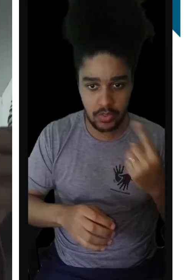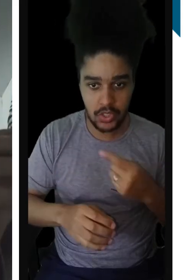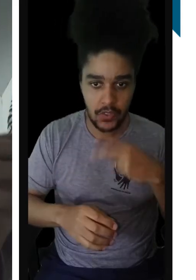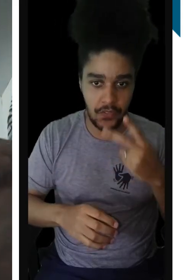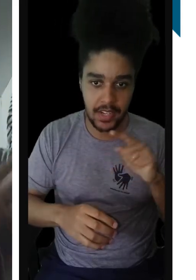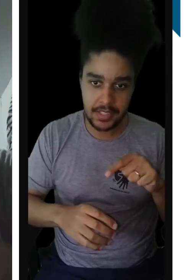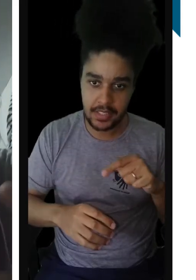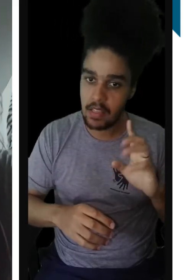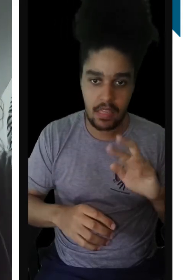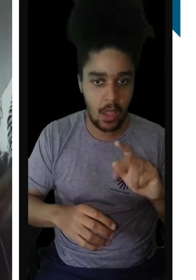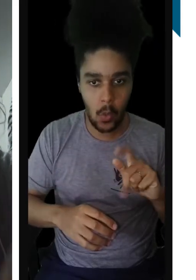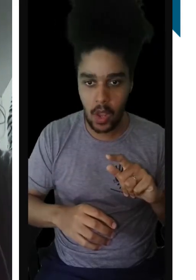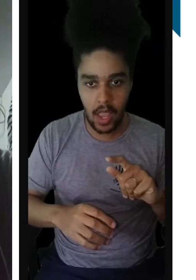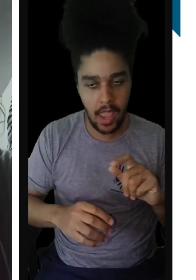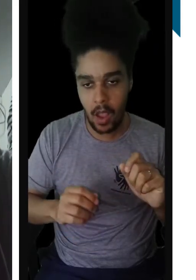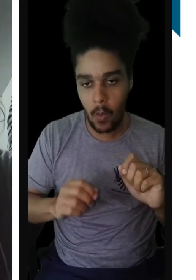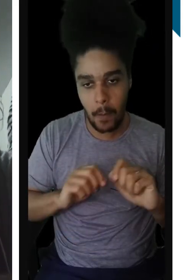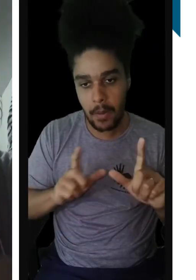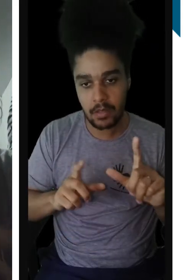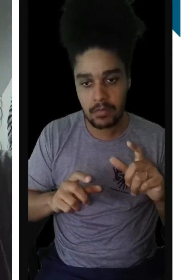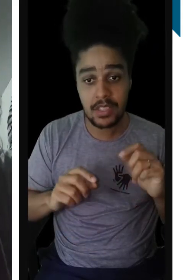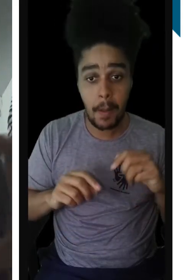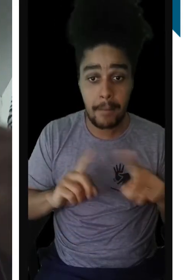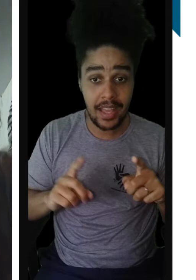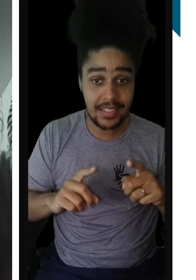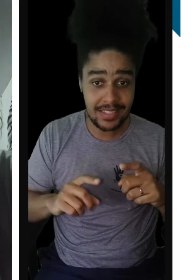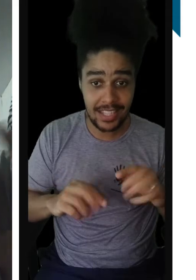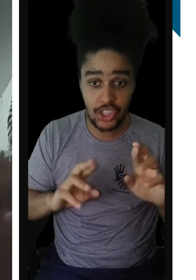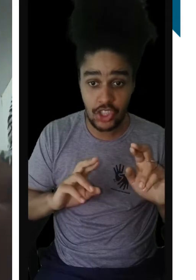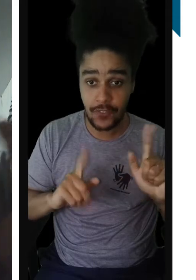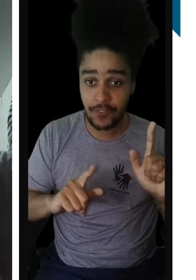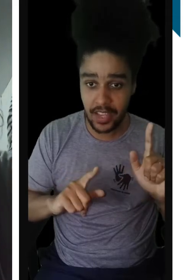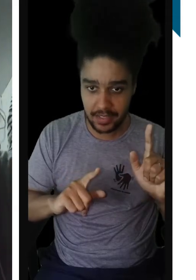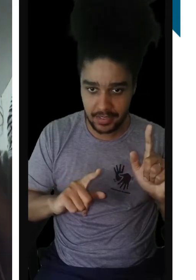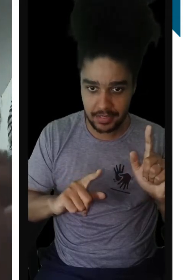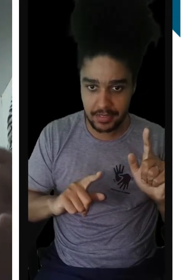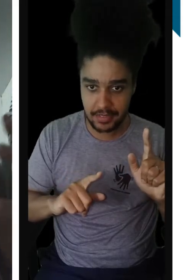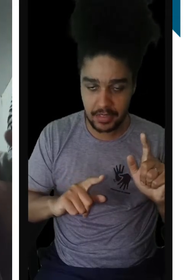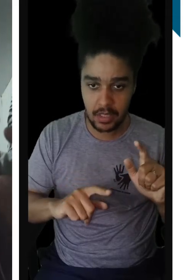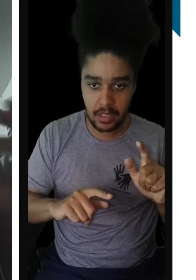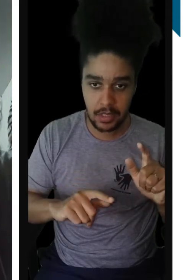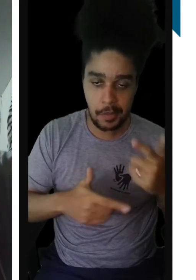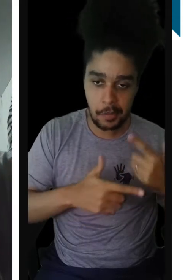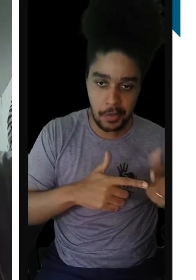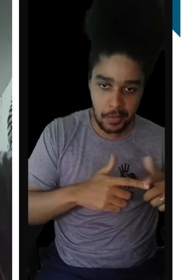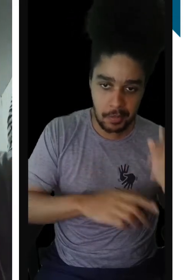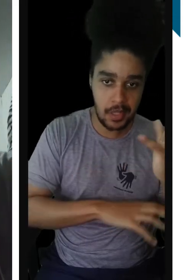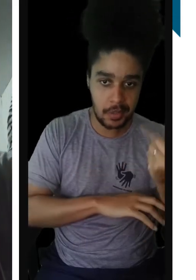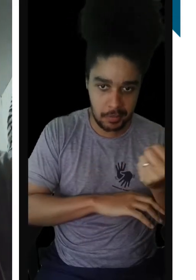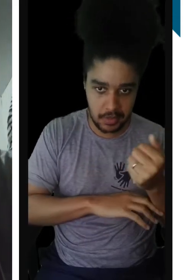gente fala aqui não é nem do problema em si, é a diferenciação entre